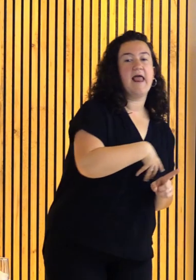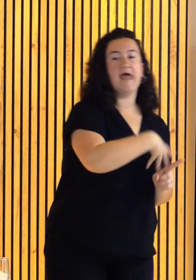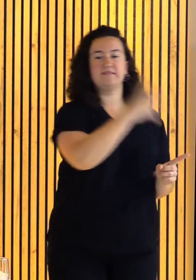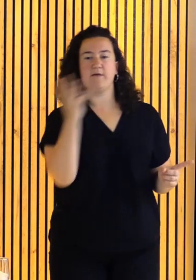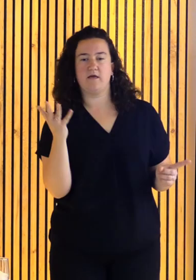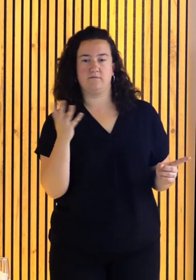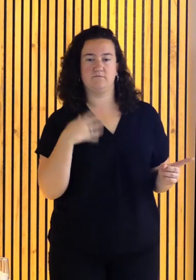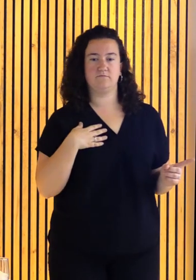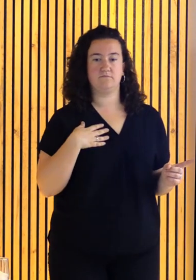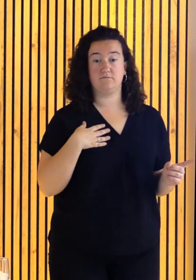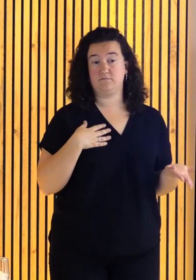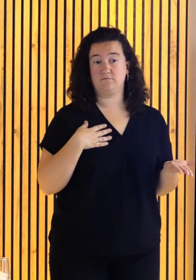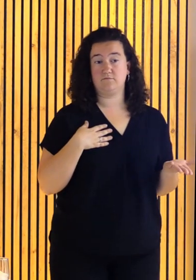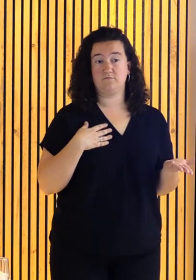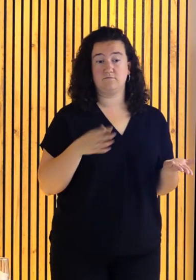Izan ere,